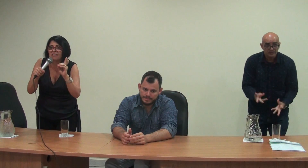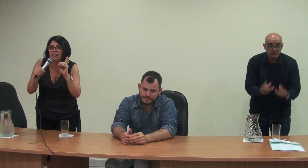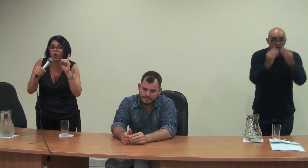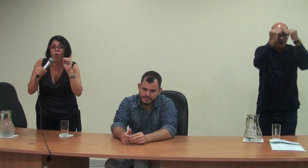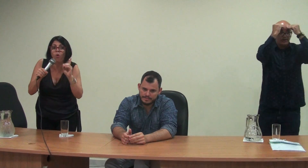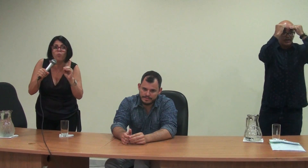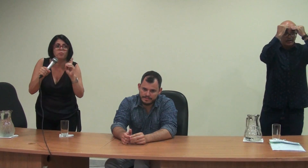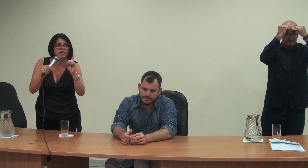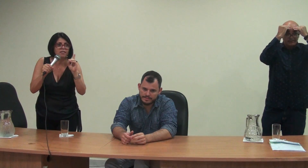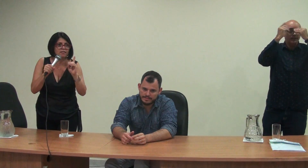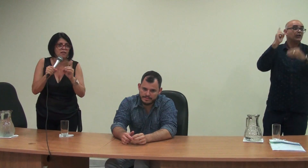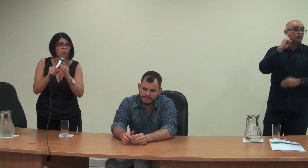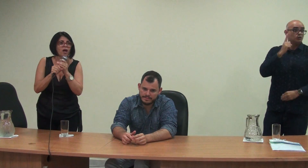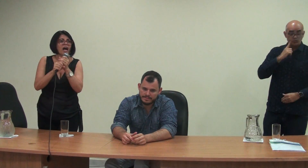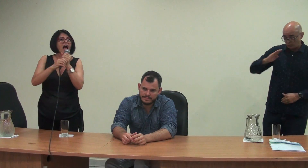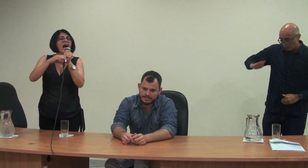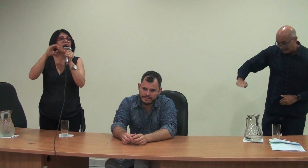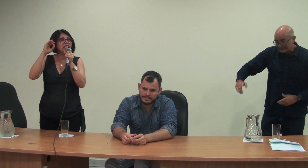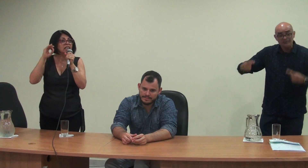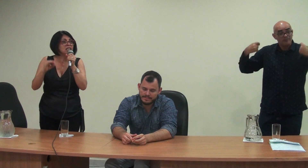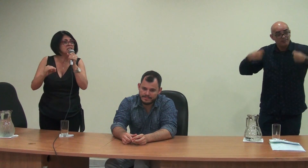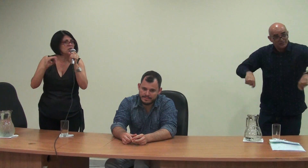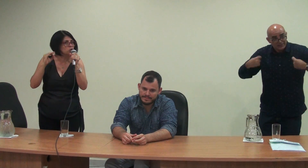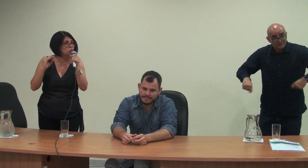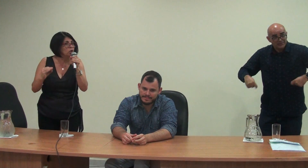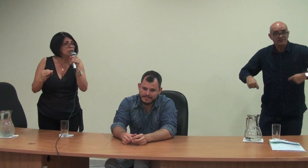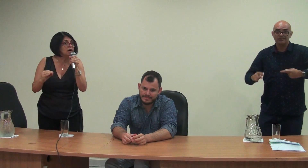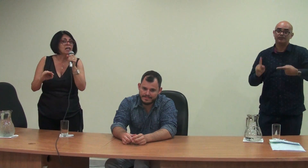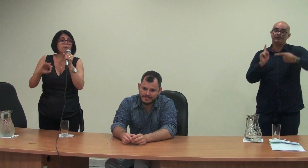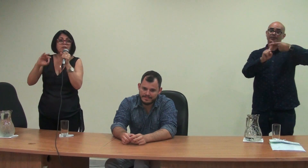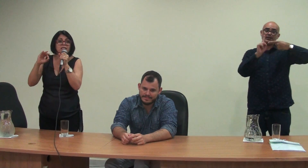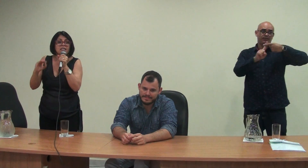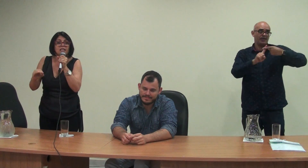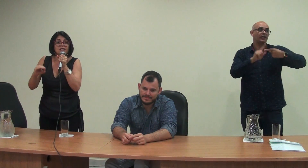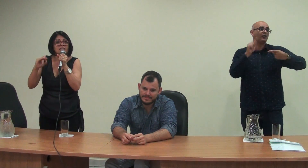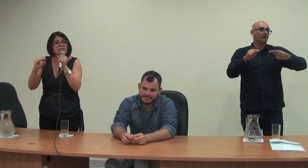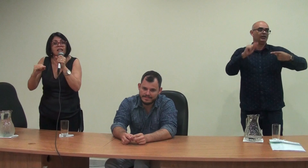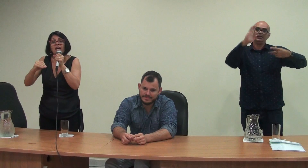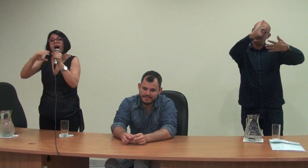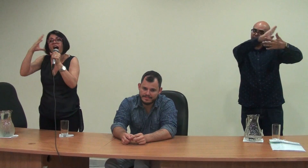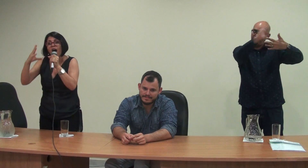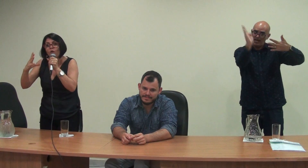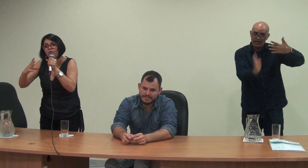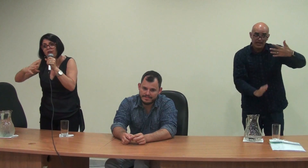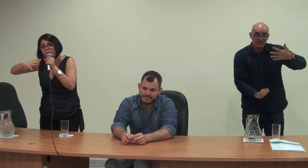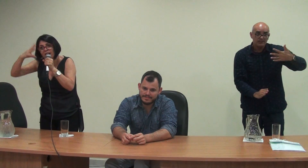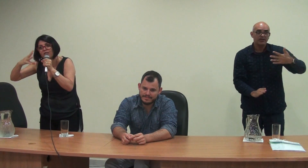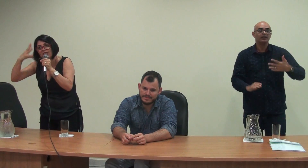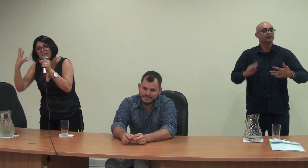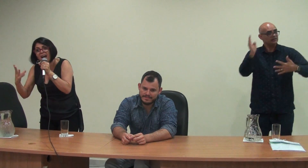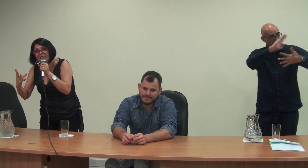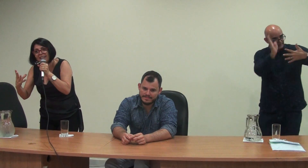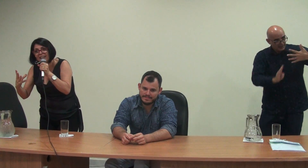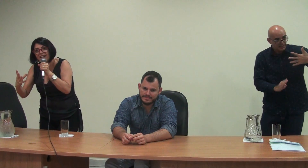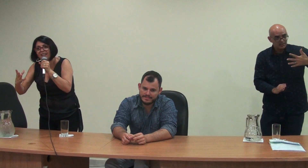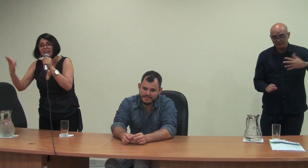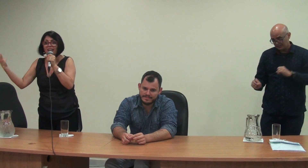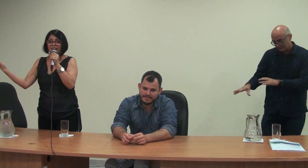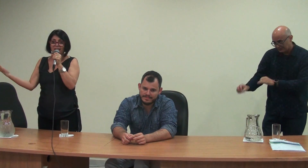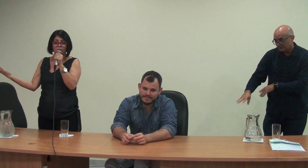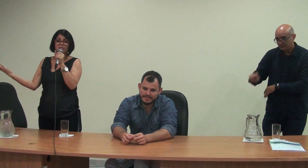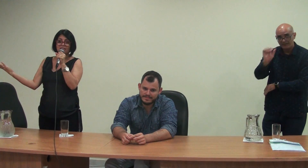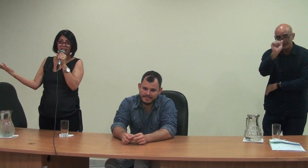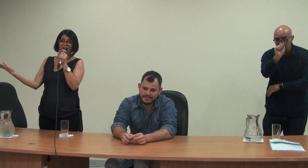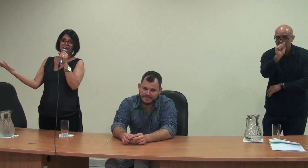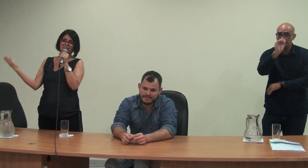ter essa compreensão. A criança surda precisa ser alfabetizada